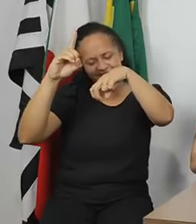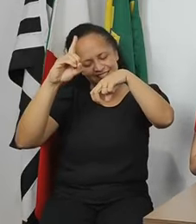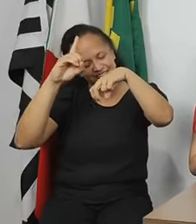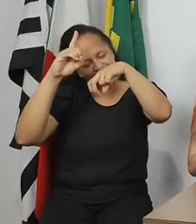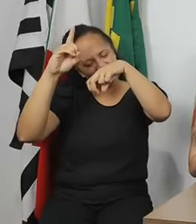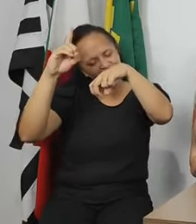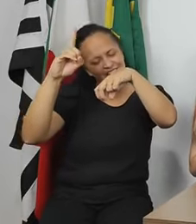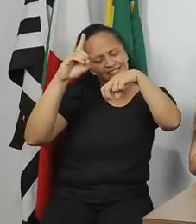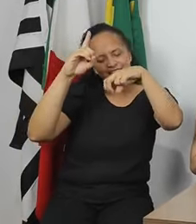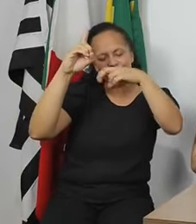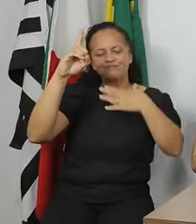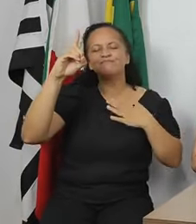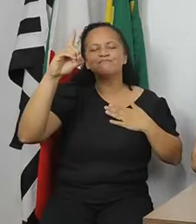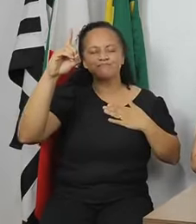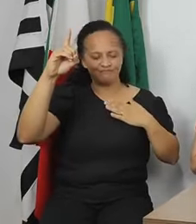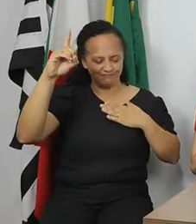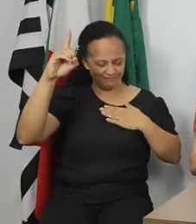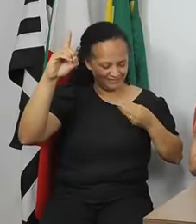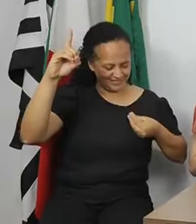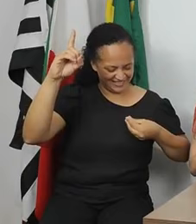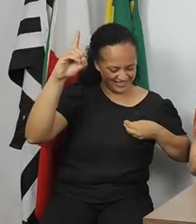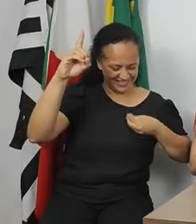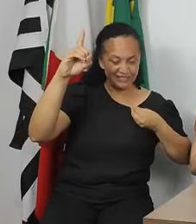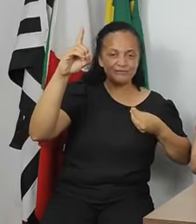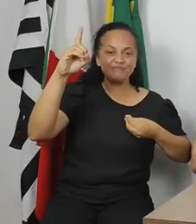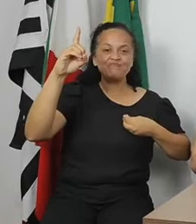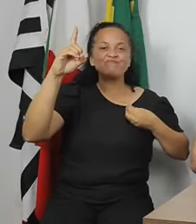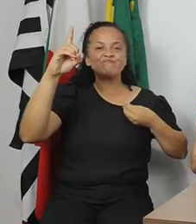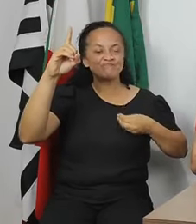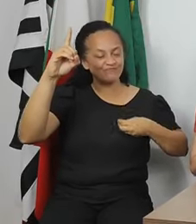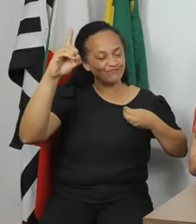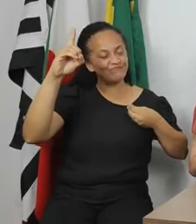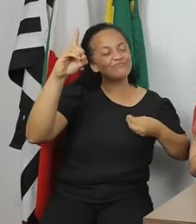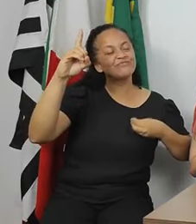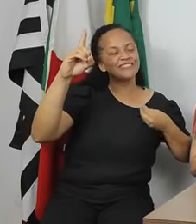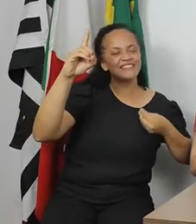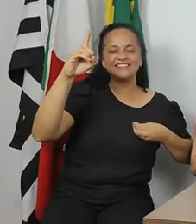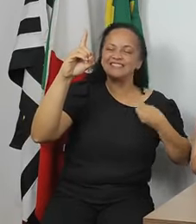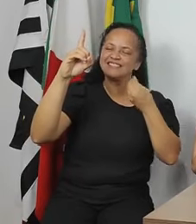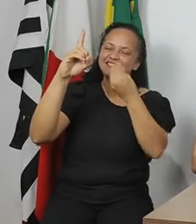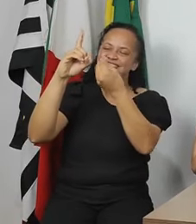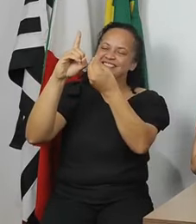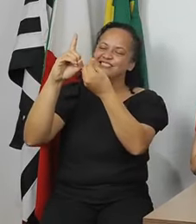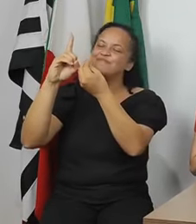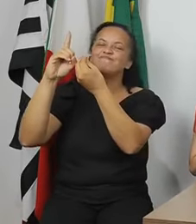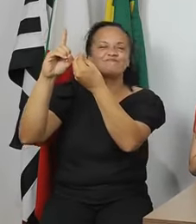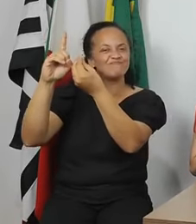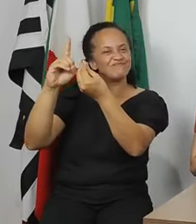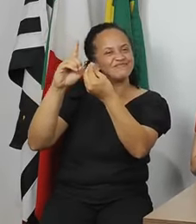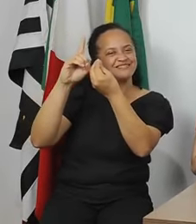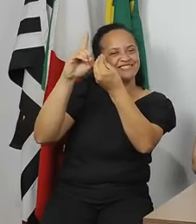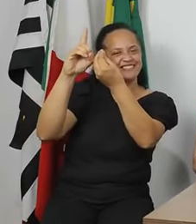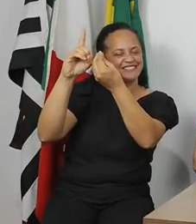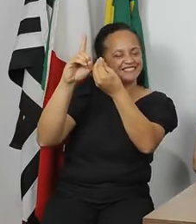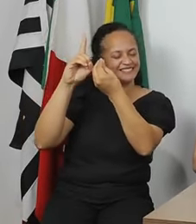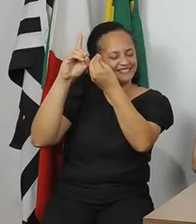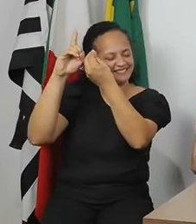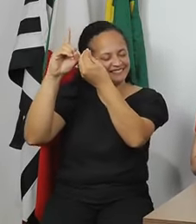pés. A minha vida eu Te consagro.